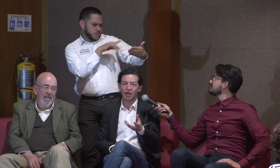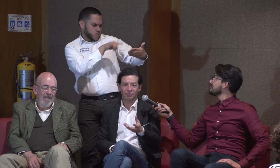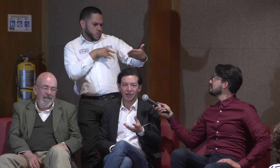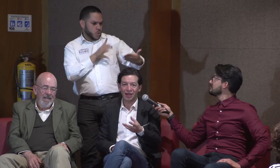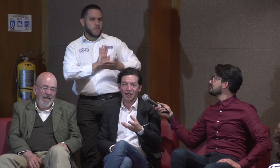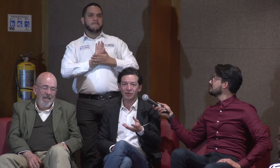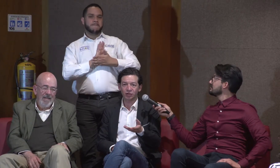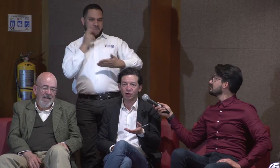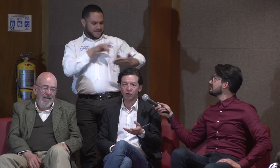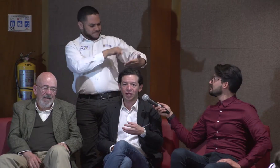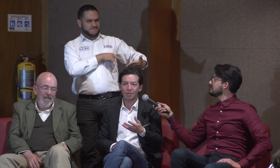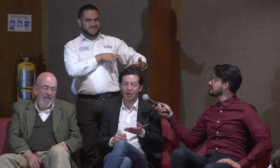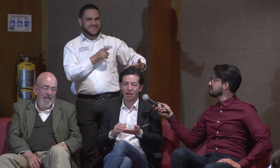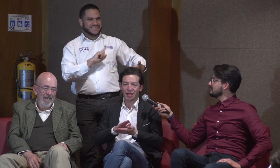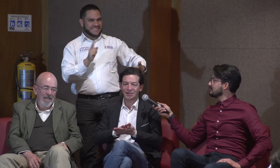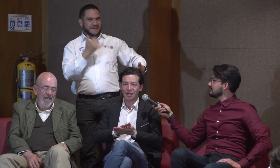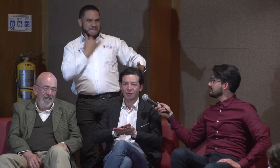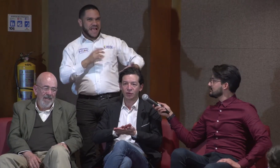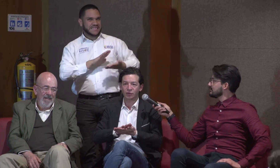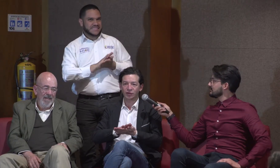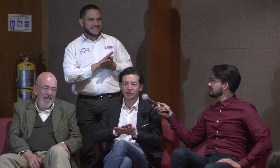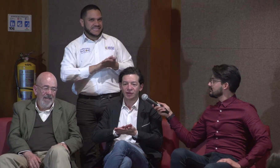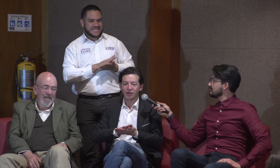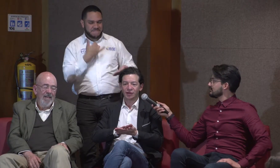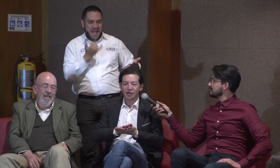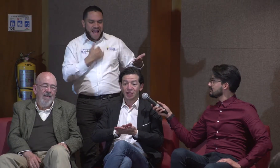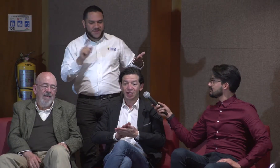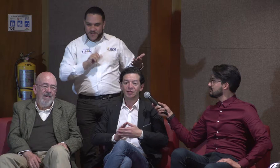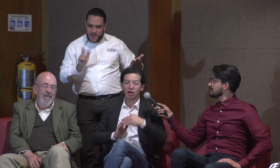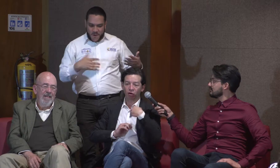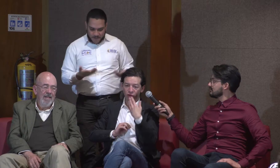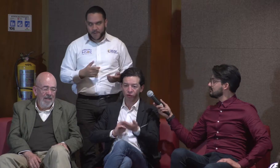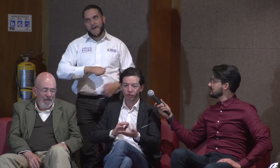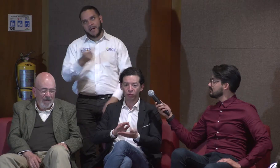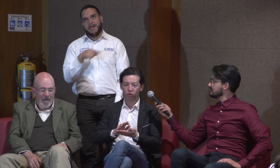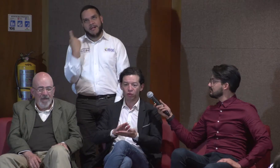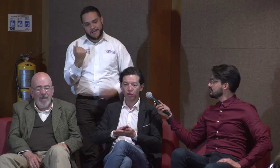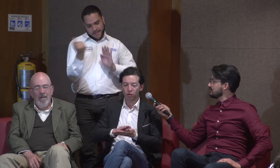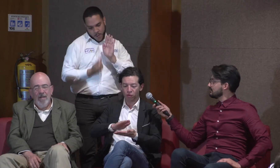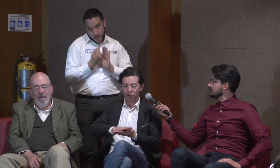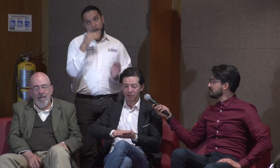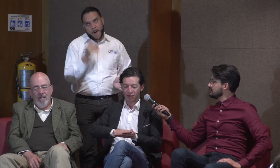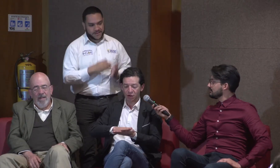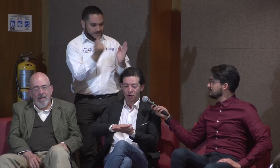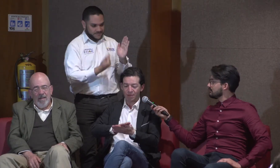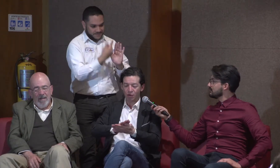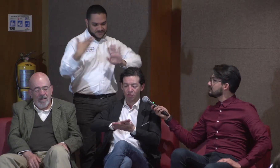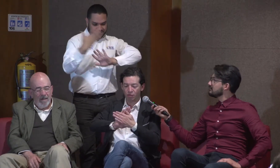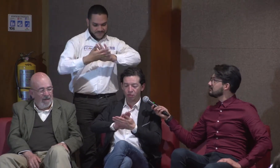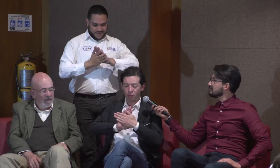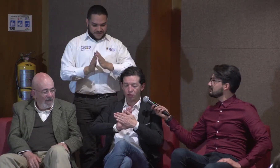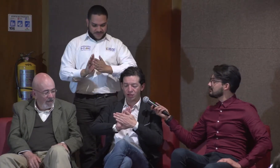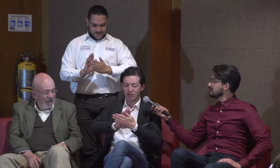seguramente quería decir otra cosa la seña. Entonces, hice otro dibujo nuevo con una seña con la